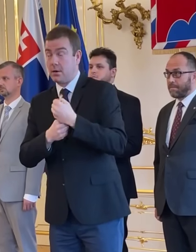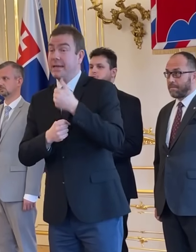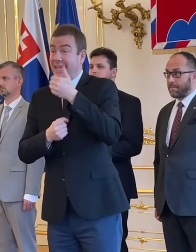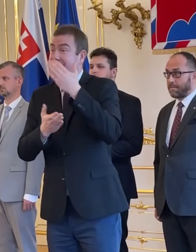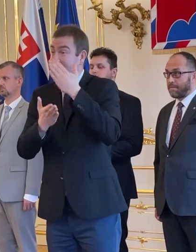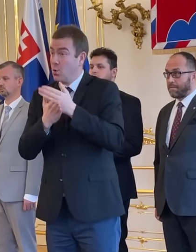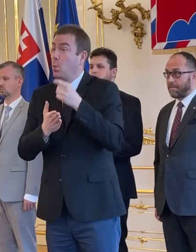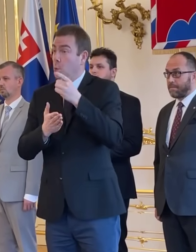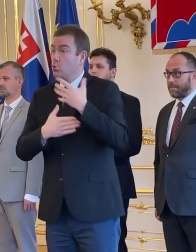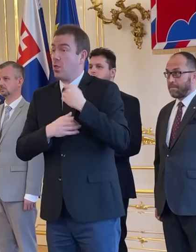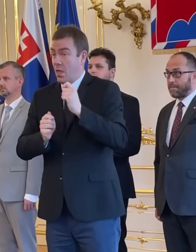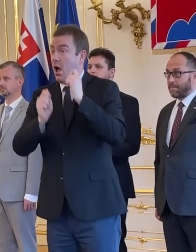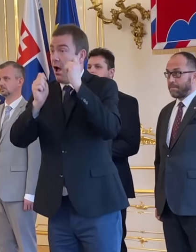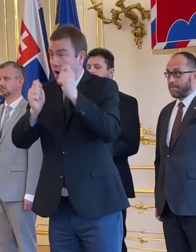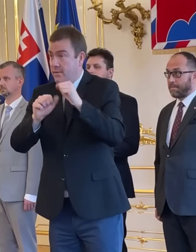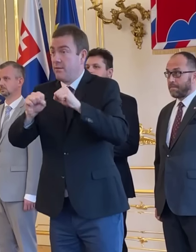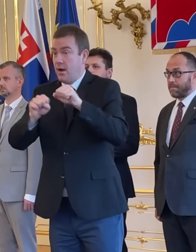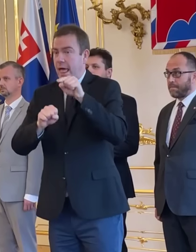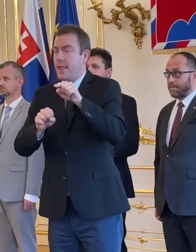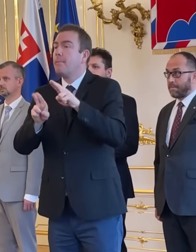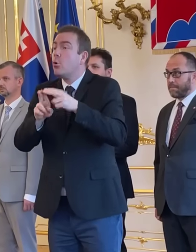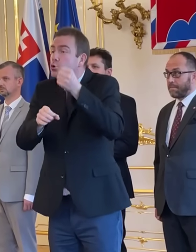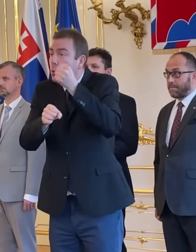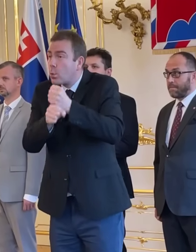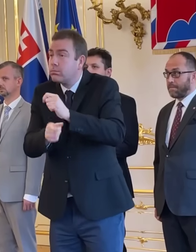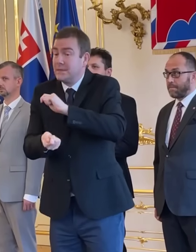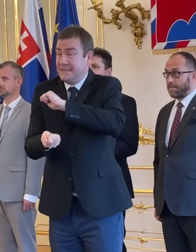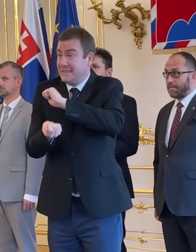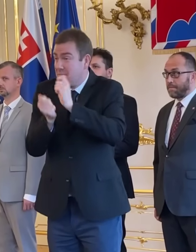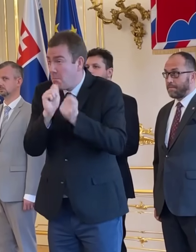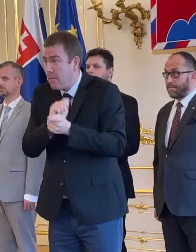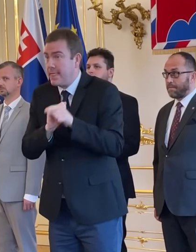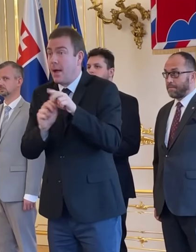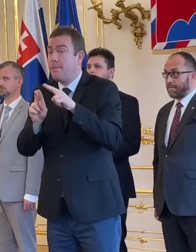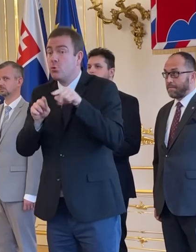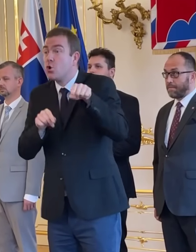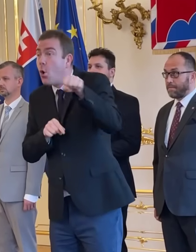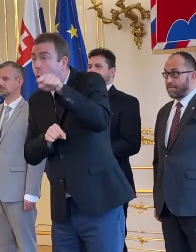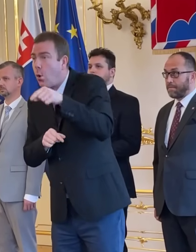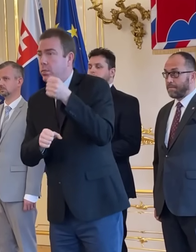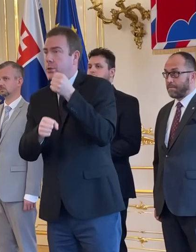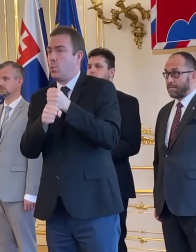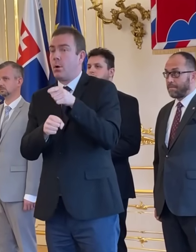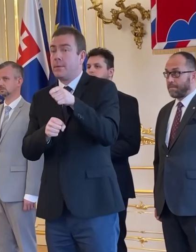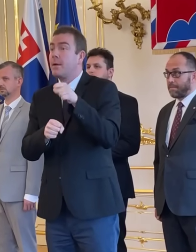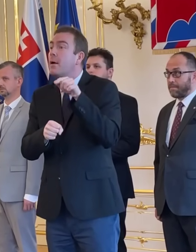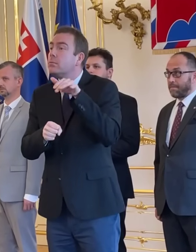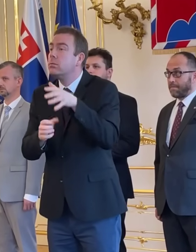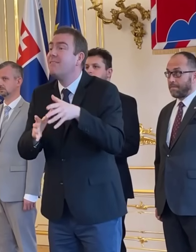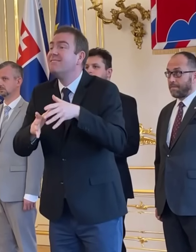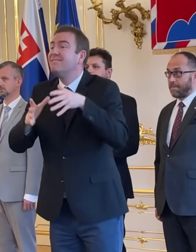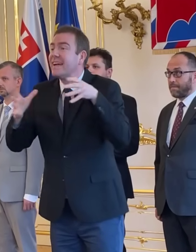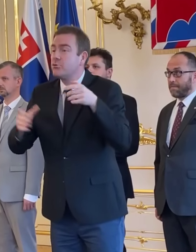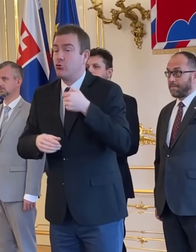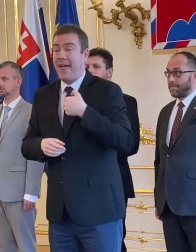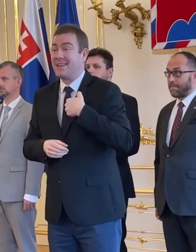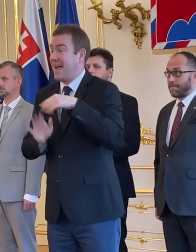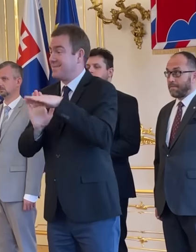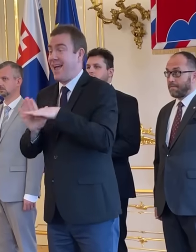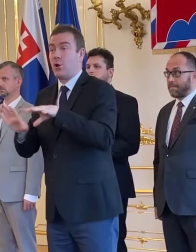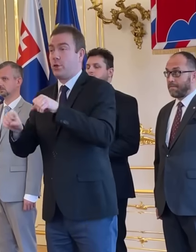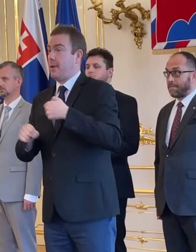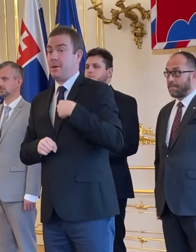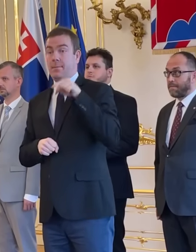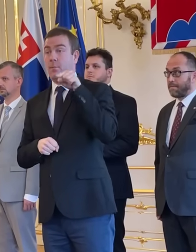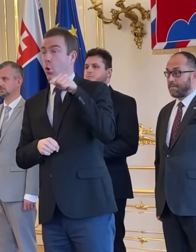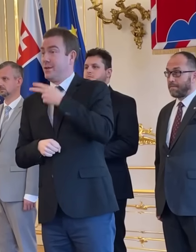je aj doručený vláde, túto zmenu urobiť. Môžu tak urobiť oni. Oni majú väčšinu v parlamente. Ja neprijímam zákony. Je to